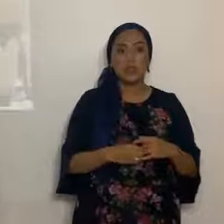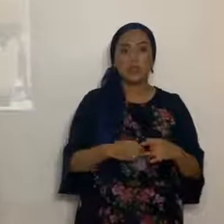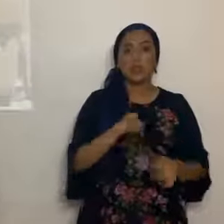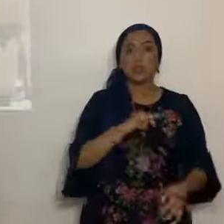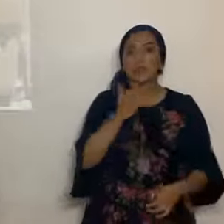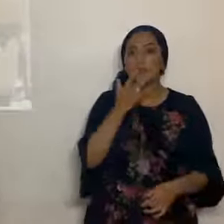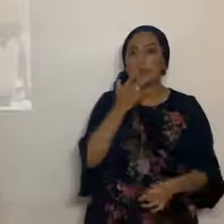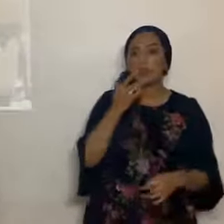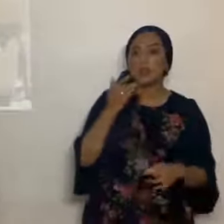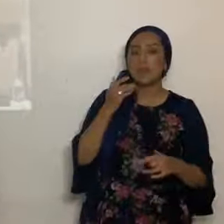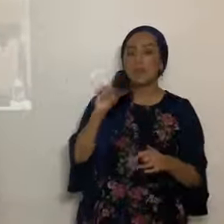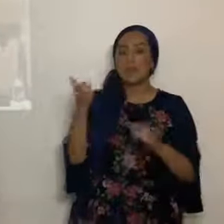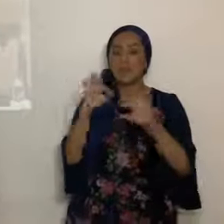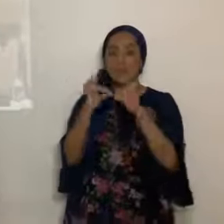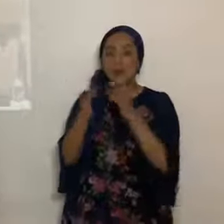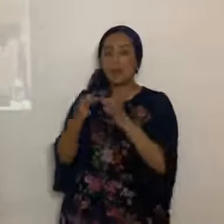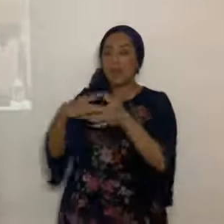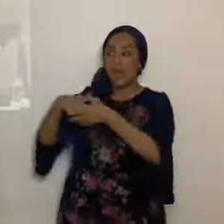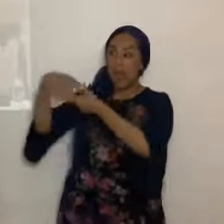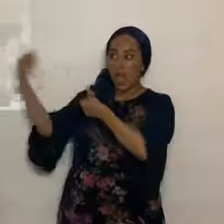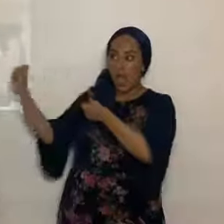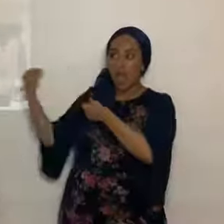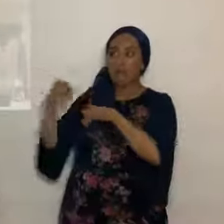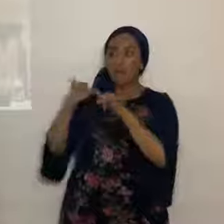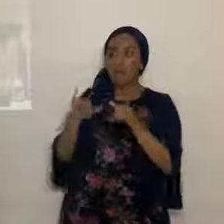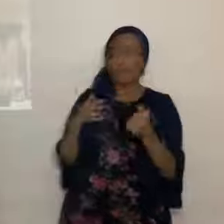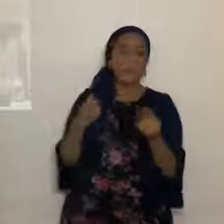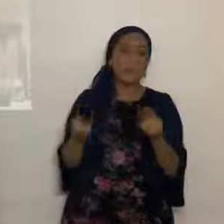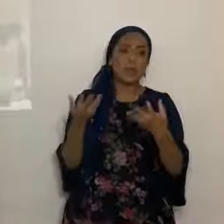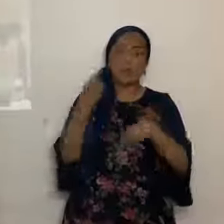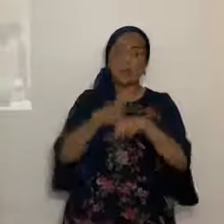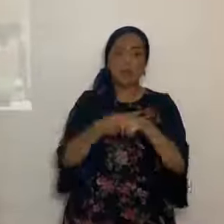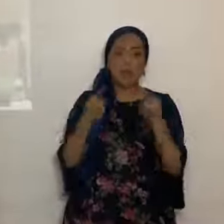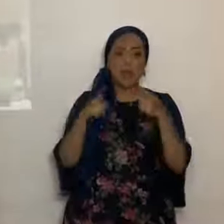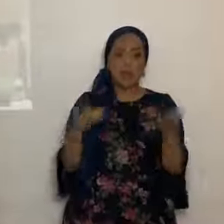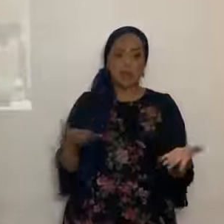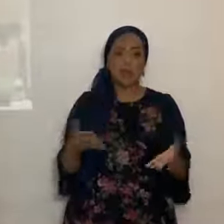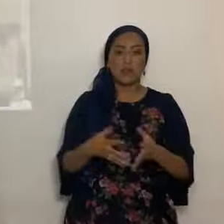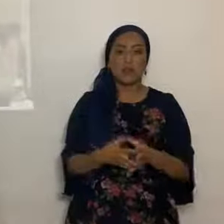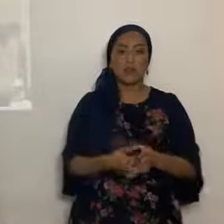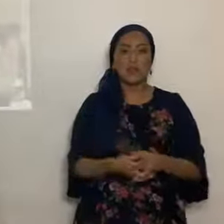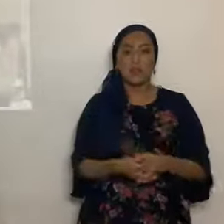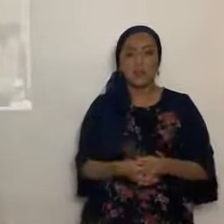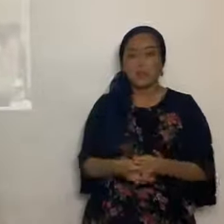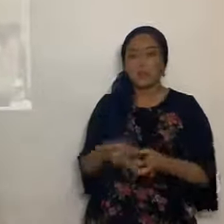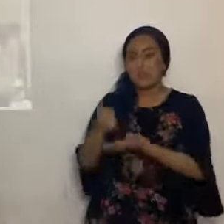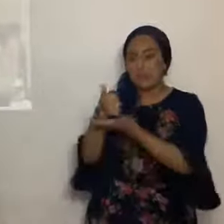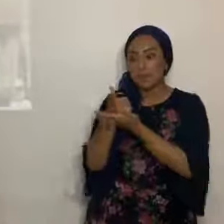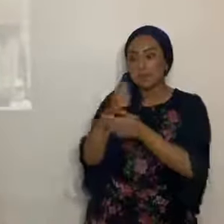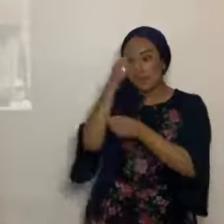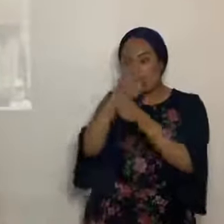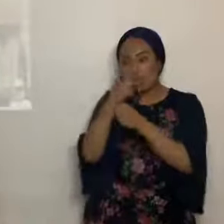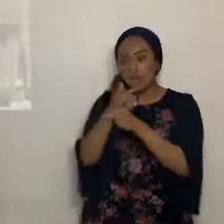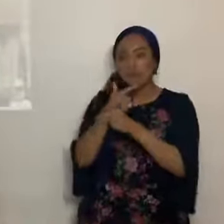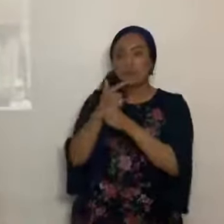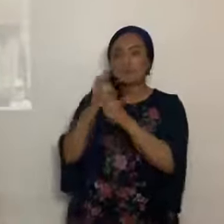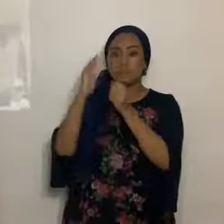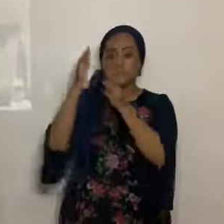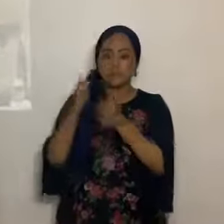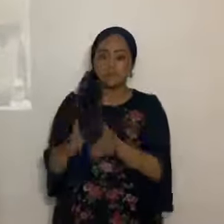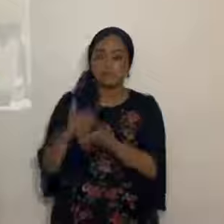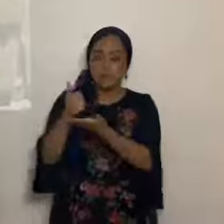ya sacar, digamos, sucedió miles de veces. Aquí ya me ayudaban los hermanos consejeros, a las